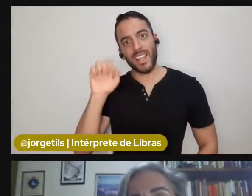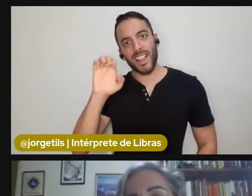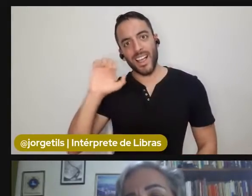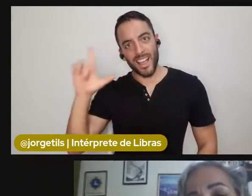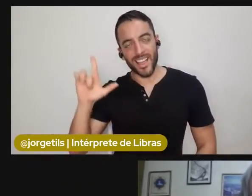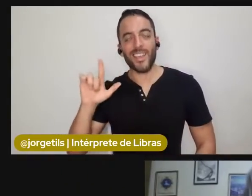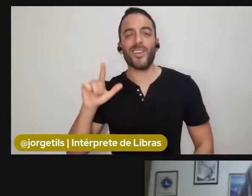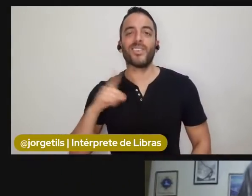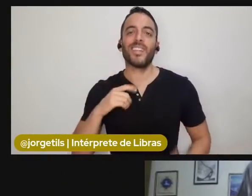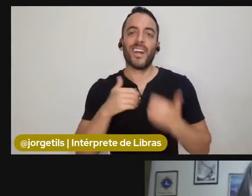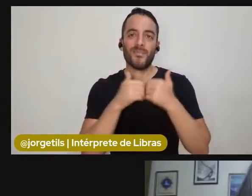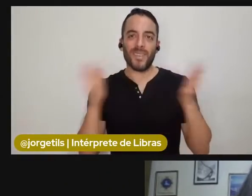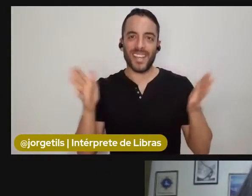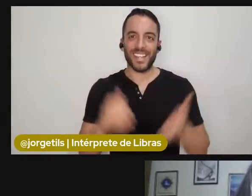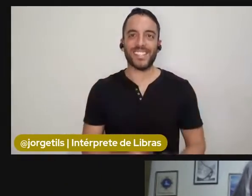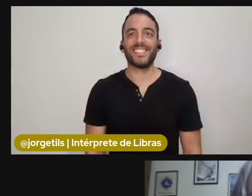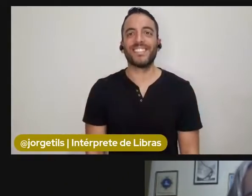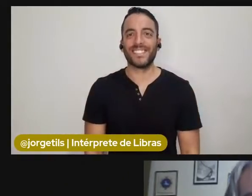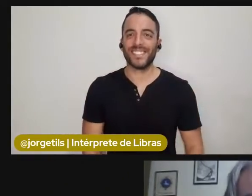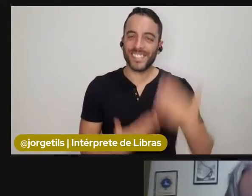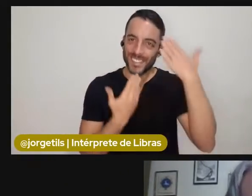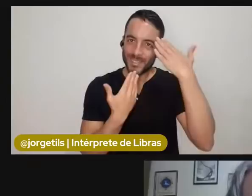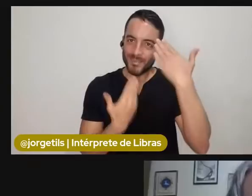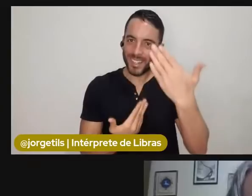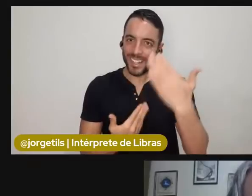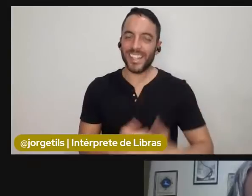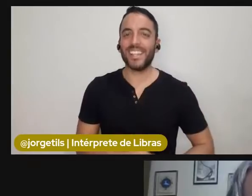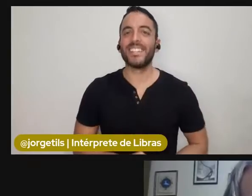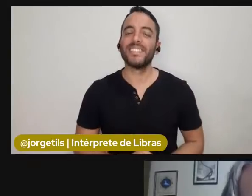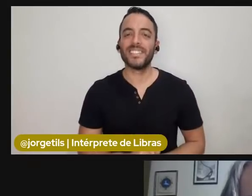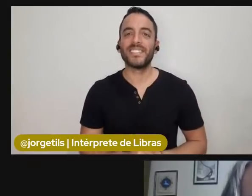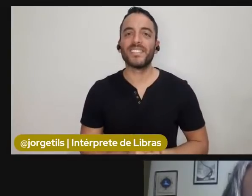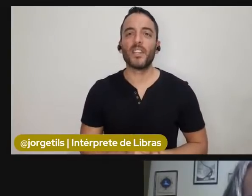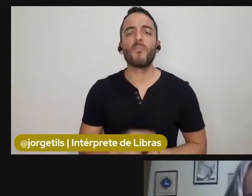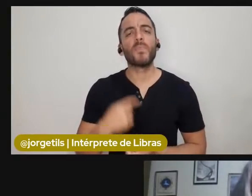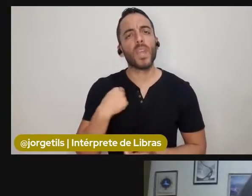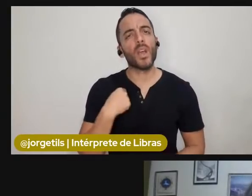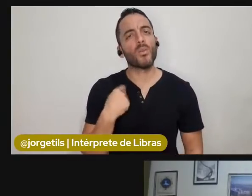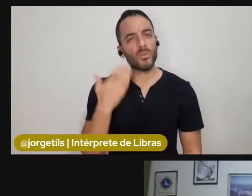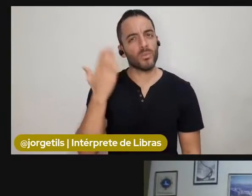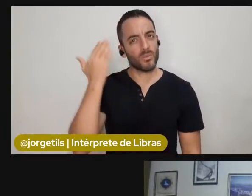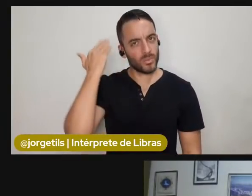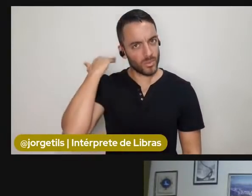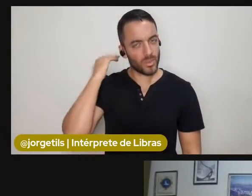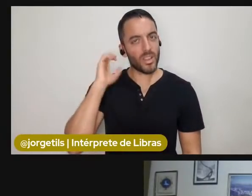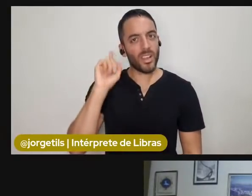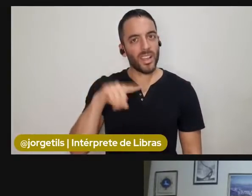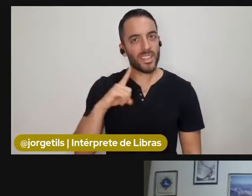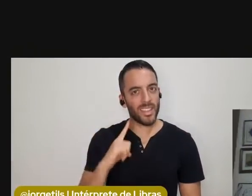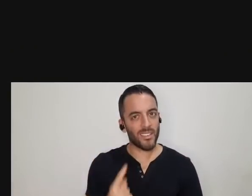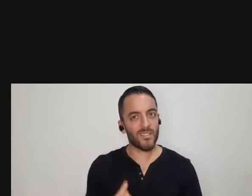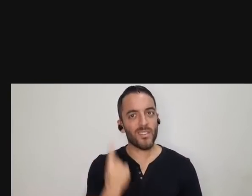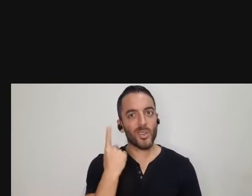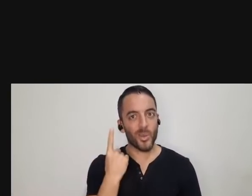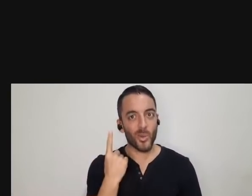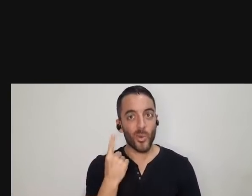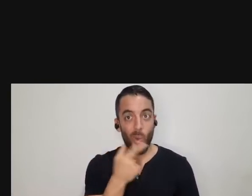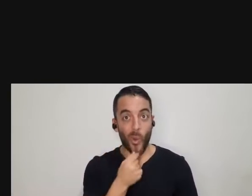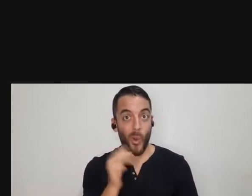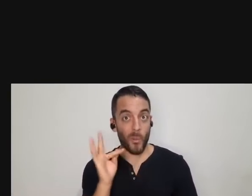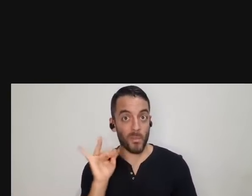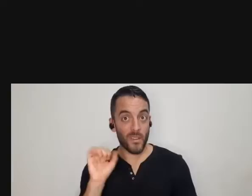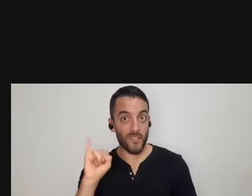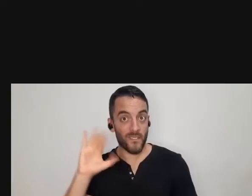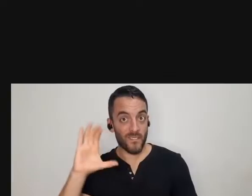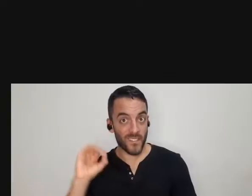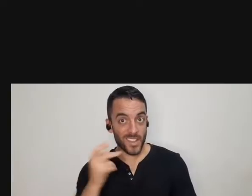Tânia. Bom, eu há algum tempo apresentei um físico que falava grego. Hoje